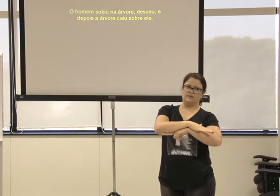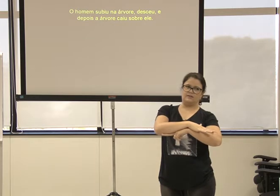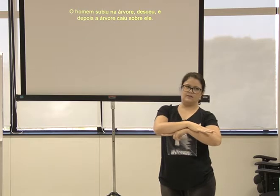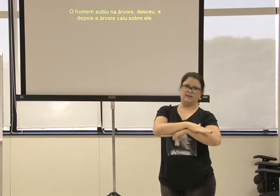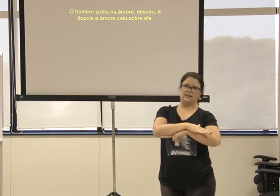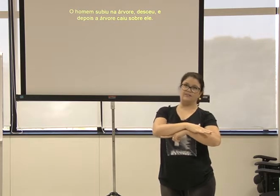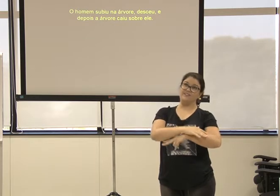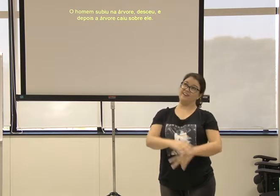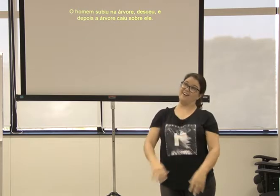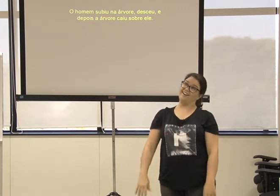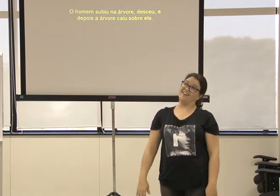ele não vai ficar.